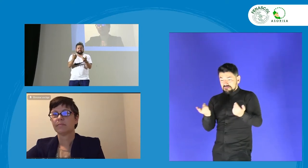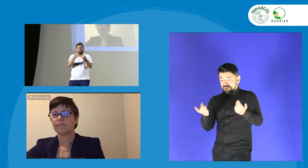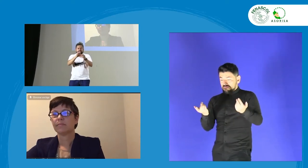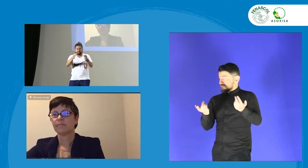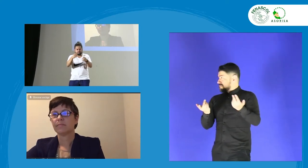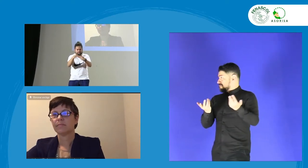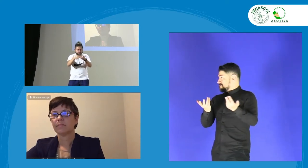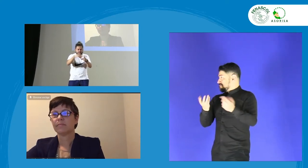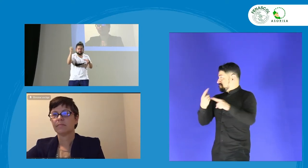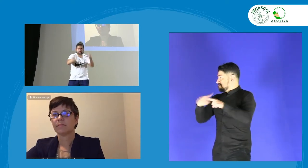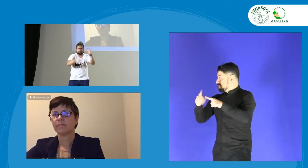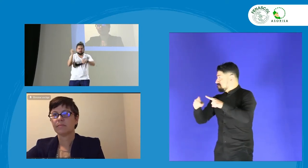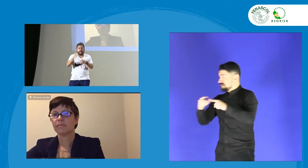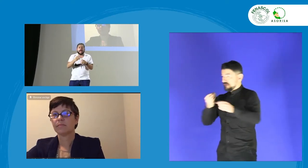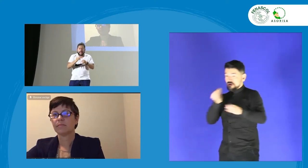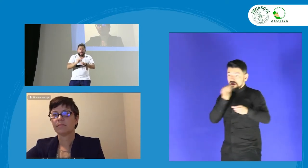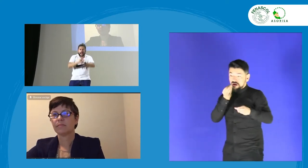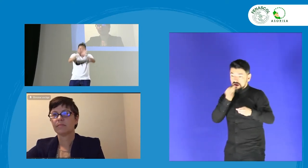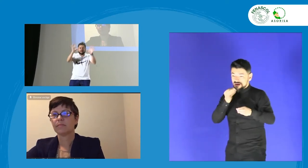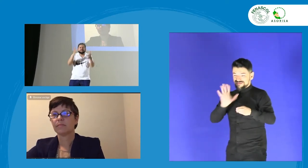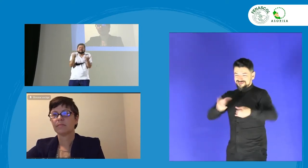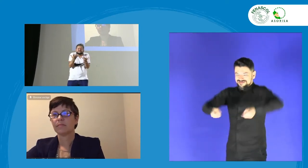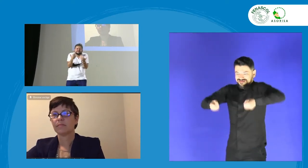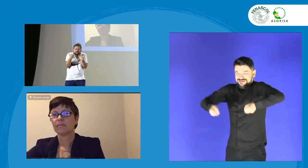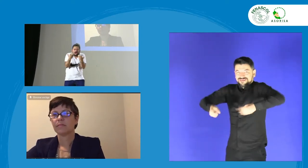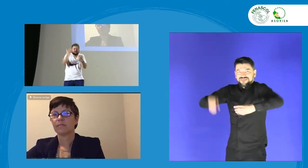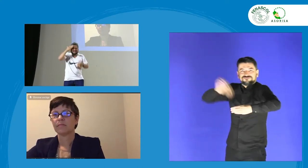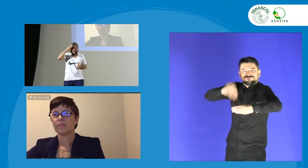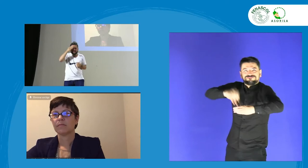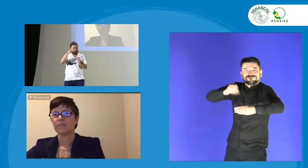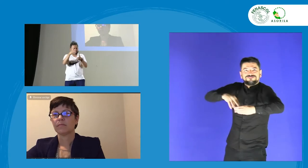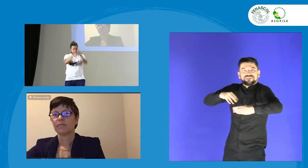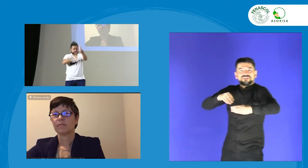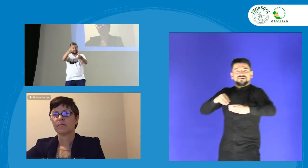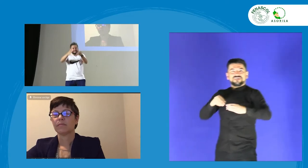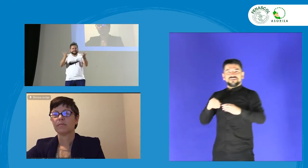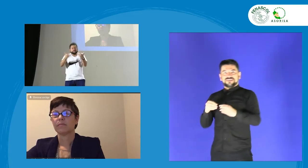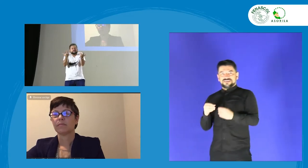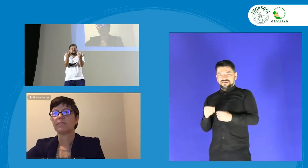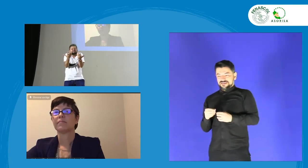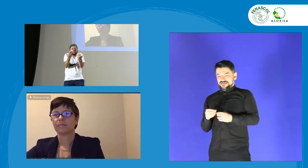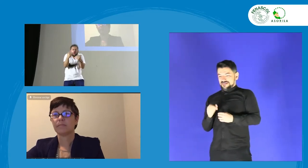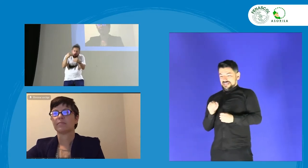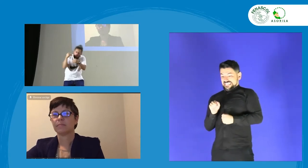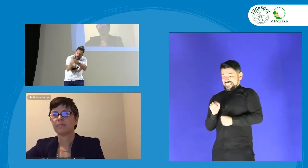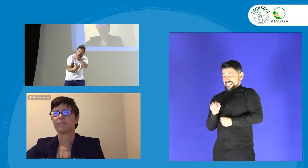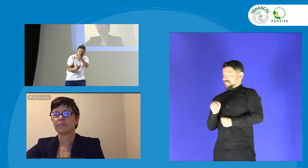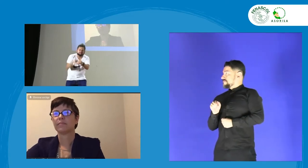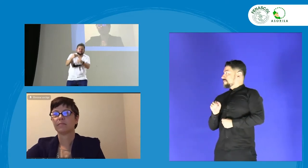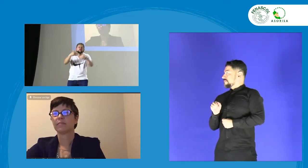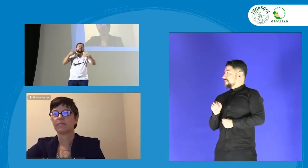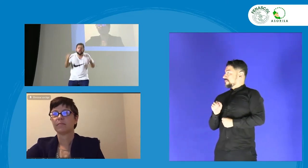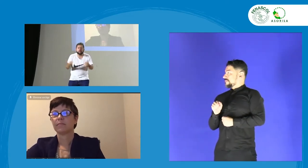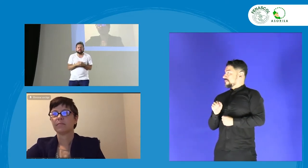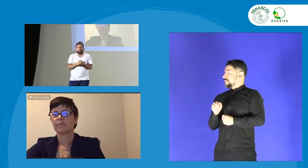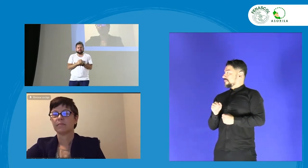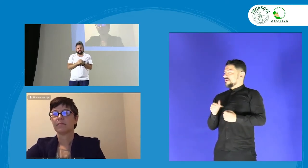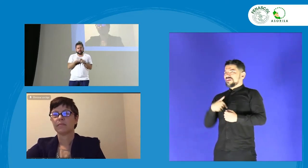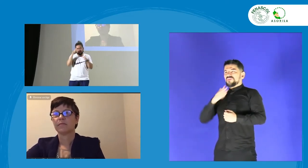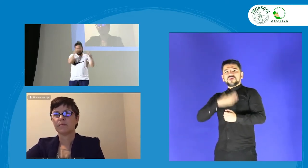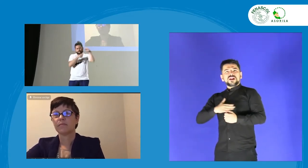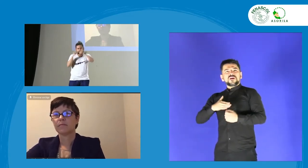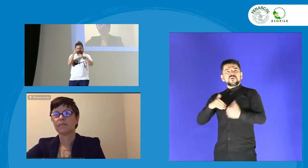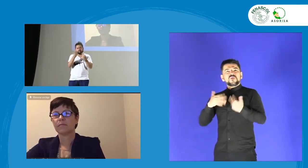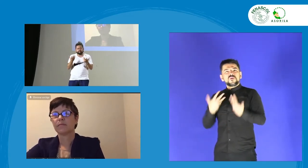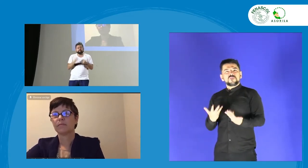sopa quede rica? ¿Qué ingredientes puede usar para tener ese resultado? Entonces quisiera saber, está la lengua de señas y es un ámbito muy